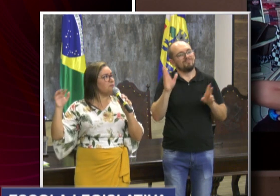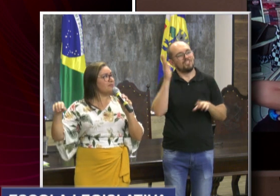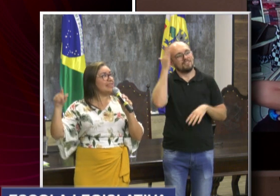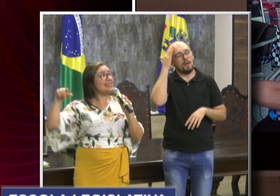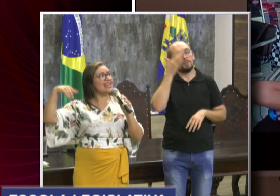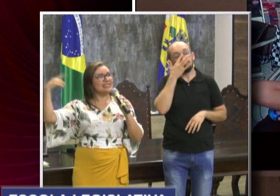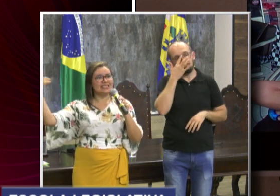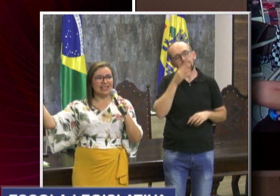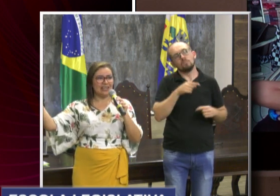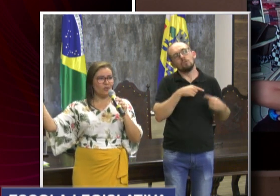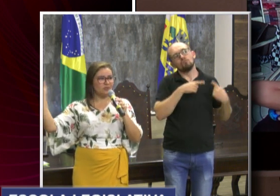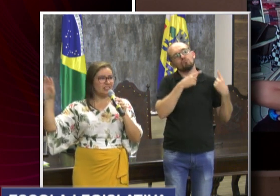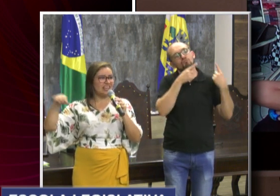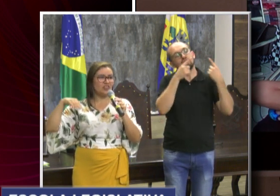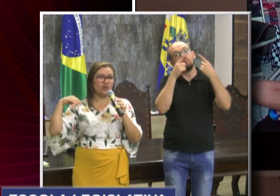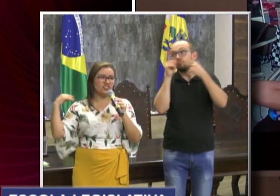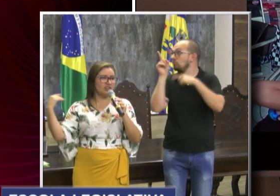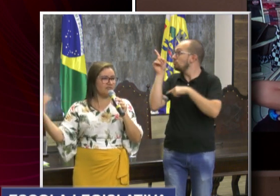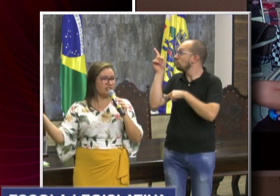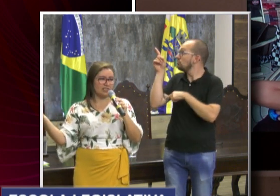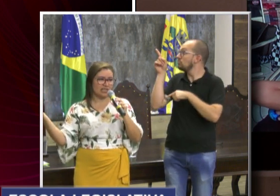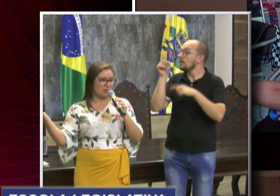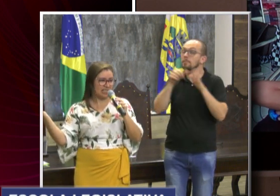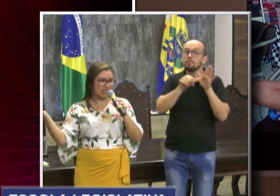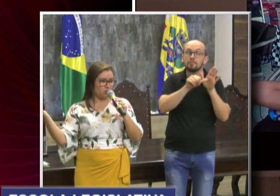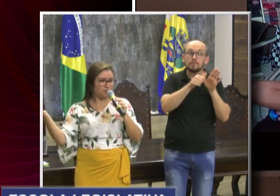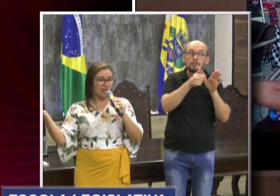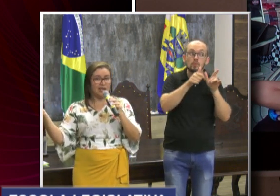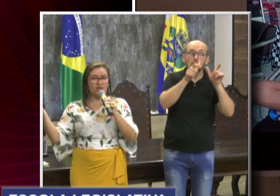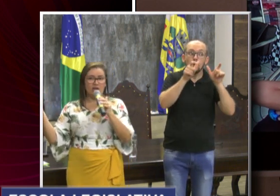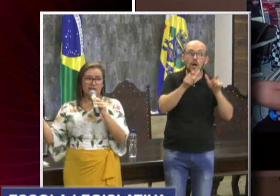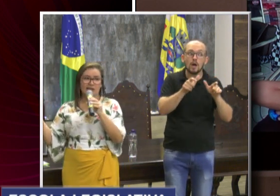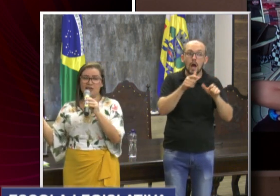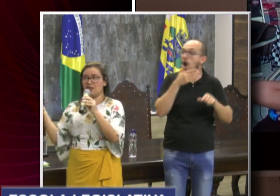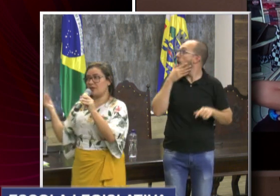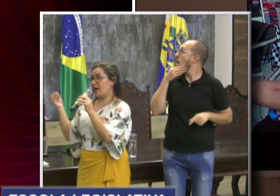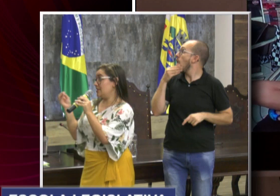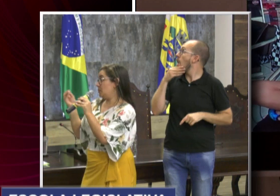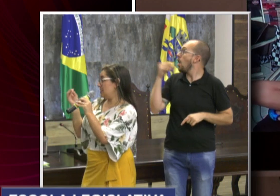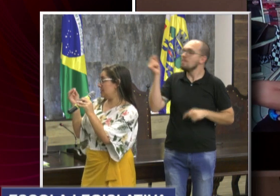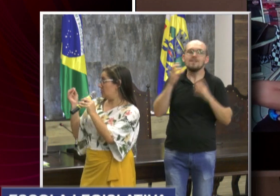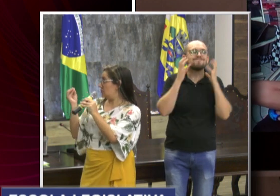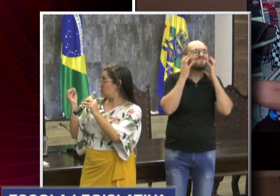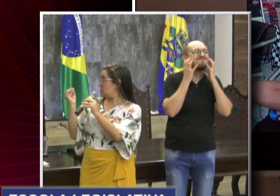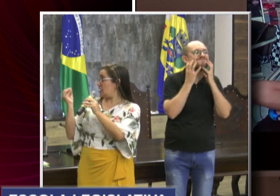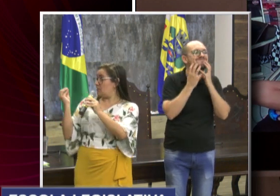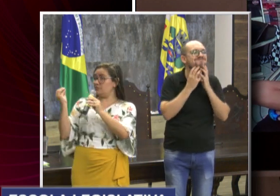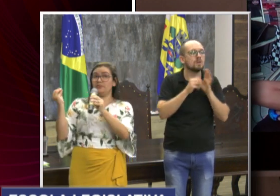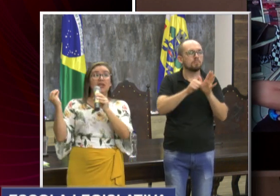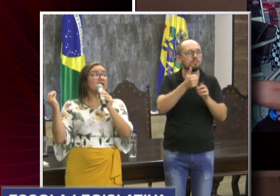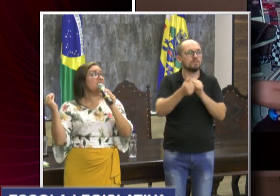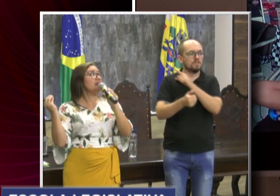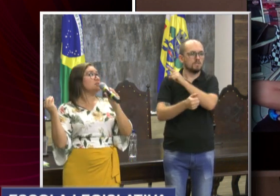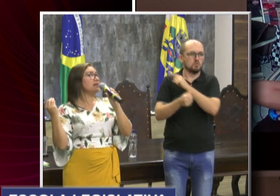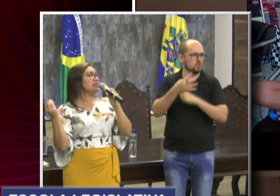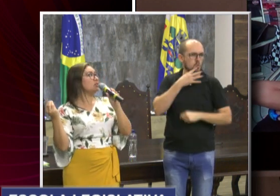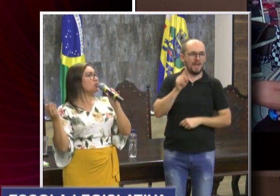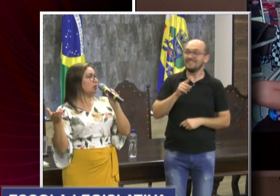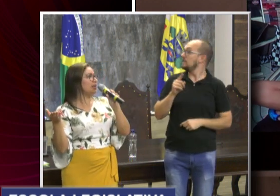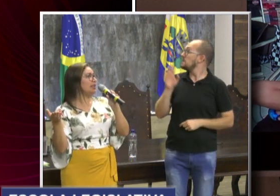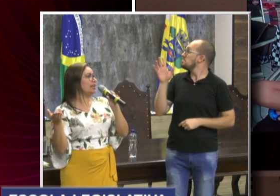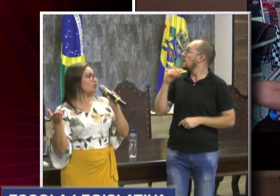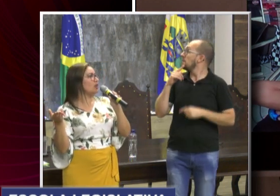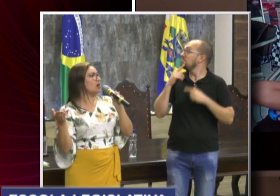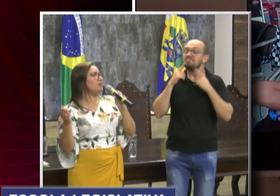foi nesse salão, que ele nunca tinha visto esse cabeleireiro. E olhem ali a expressão do Gustavo e a expressão